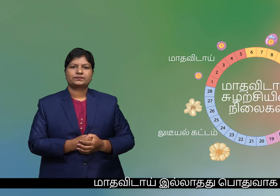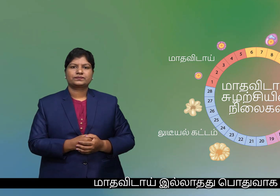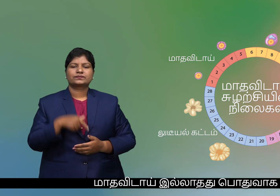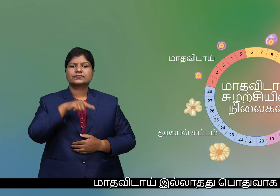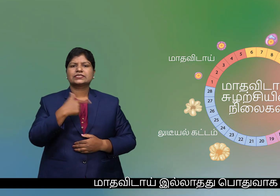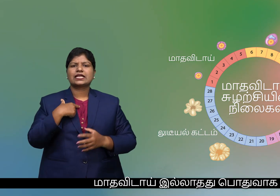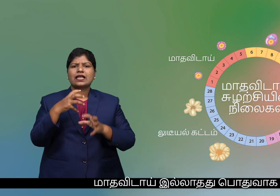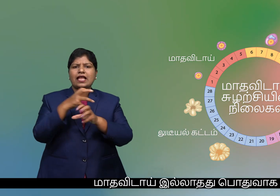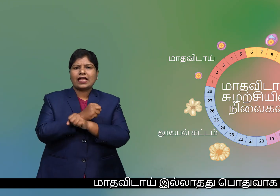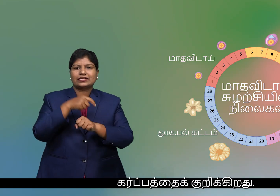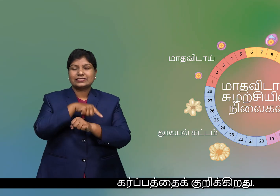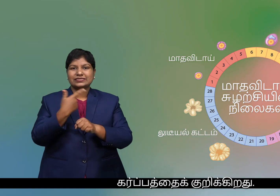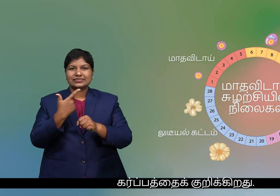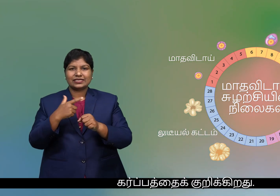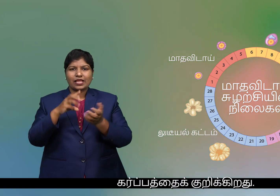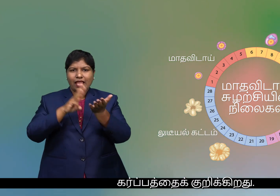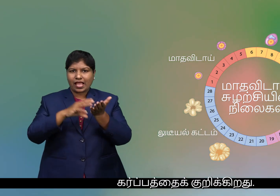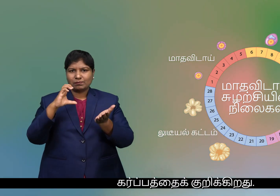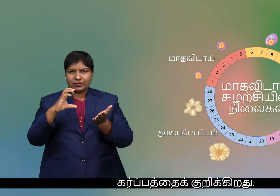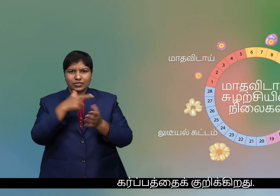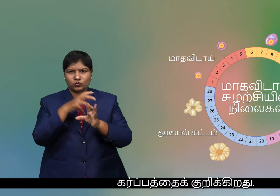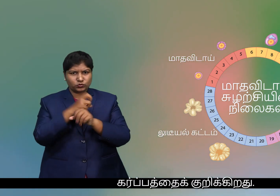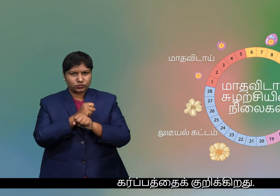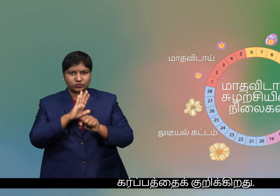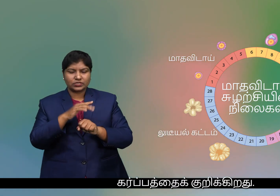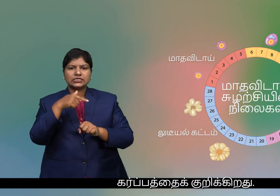மாதவிடாய் இல்லாதது பொதுவாக கர்ப்பத்தை குறிக்கிறது.